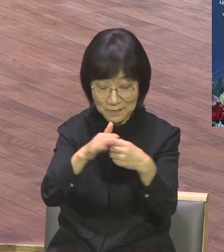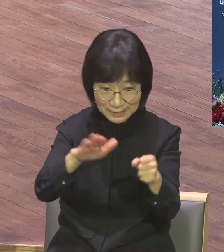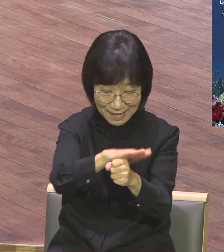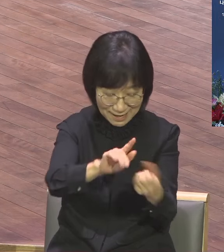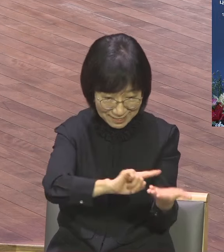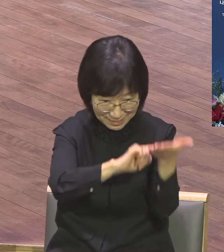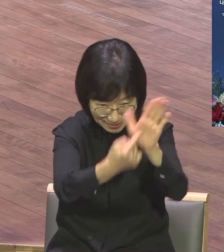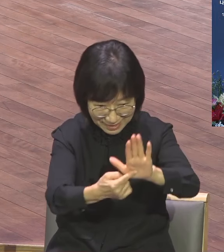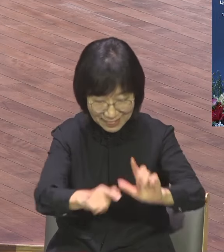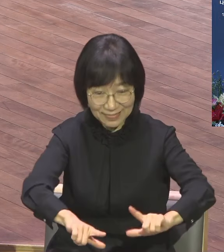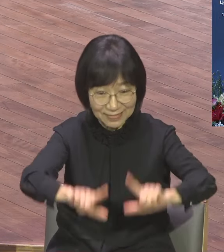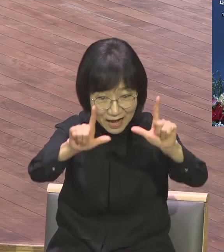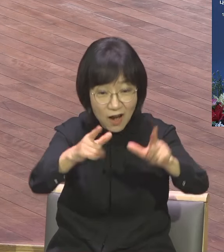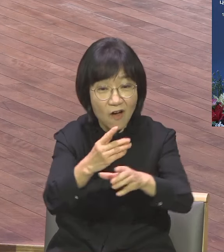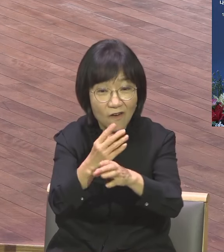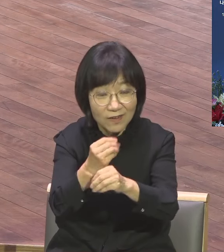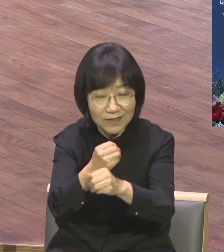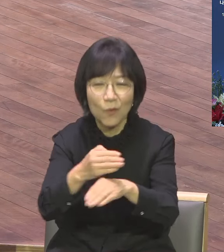오늘 성탄절이다.